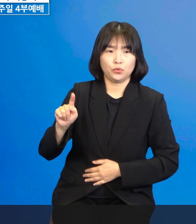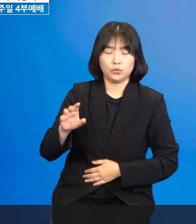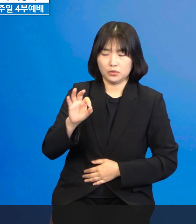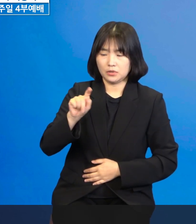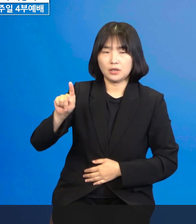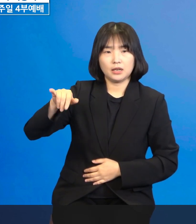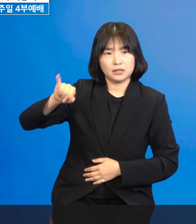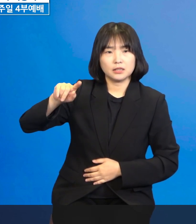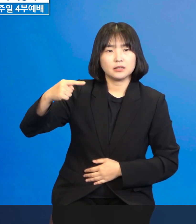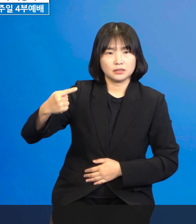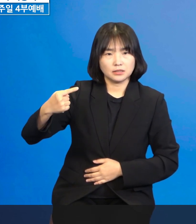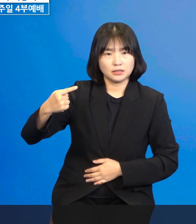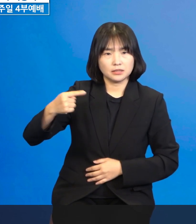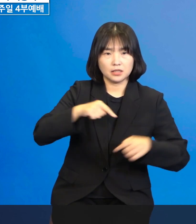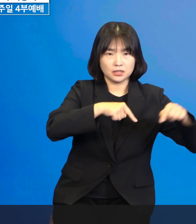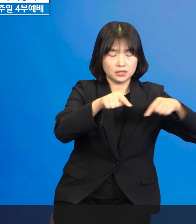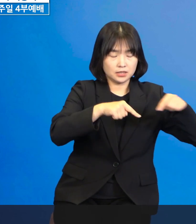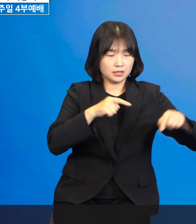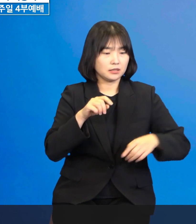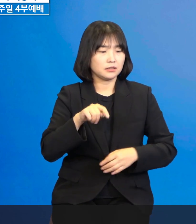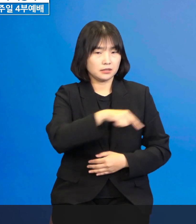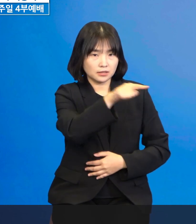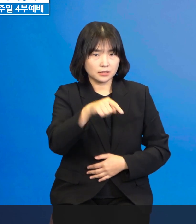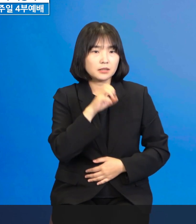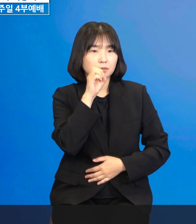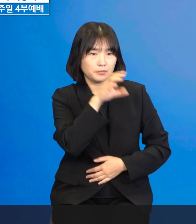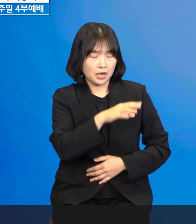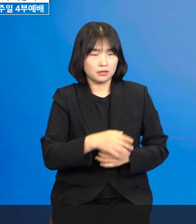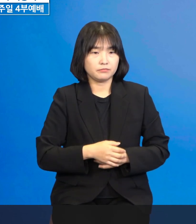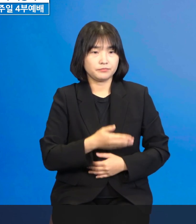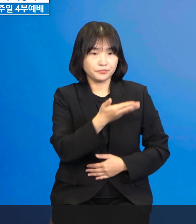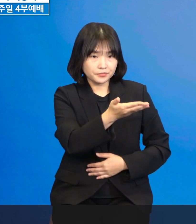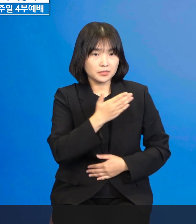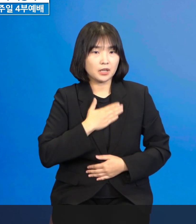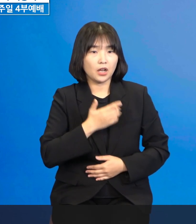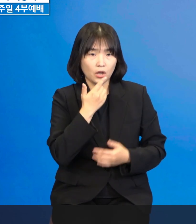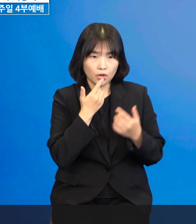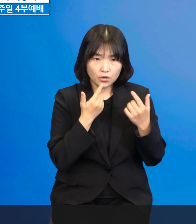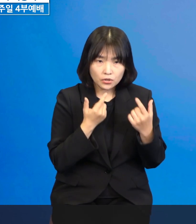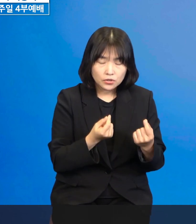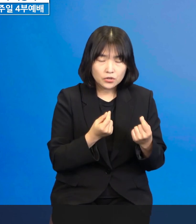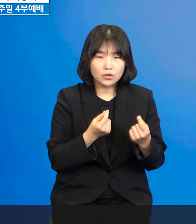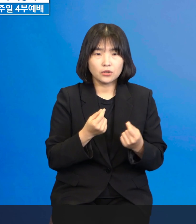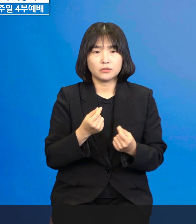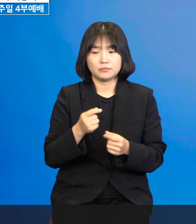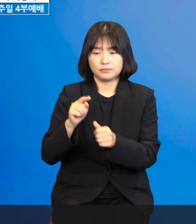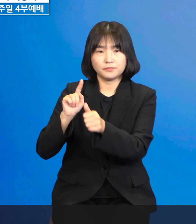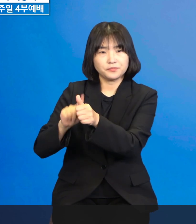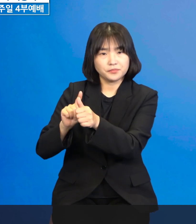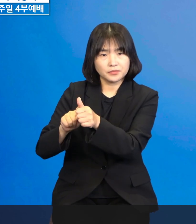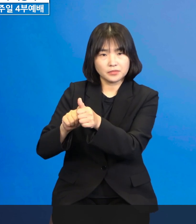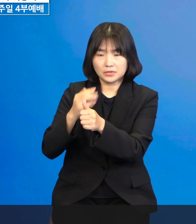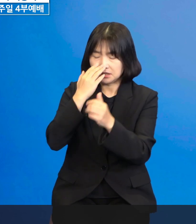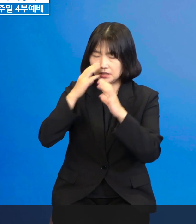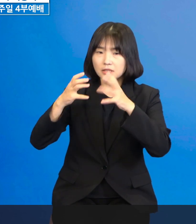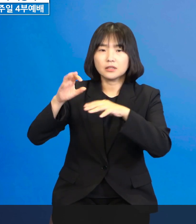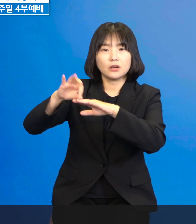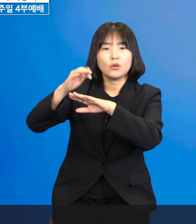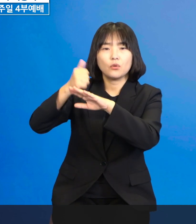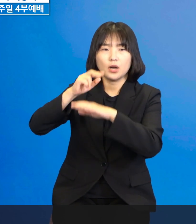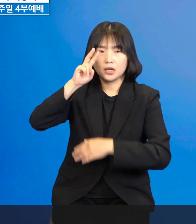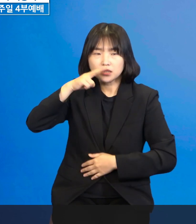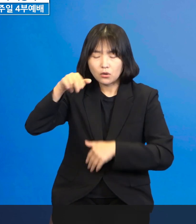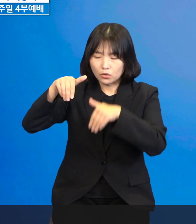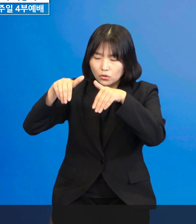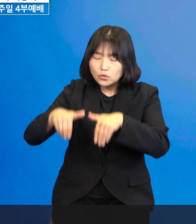있습니까? 아기스가 블레셋 사람의 지휘관들에게 말하였다. 귀관들도 알다시피 이 사람은